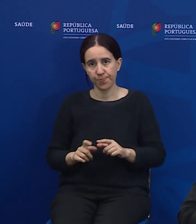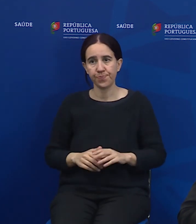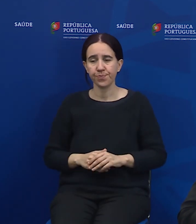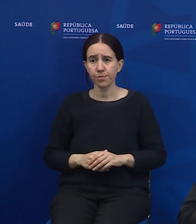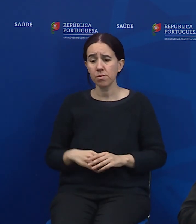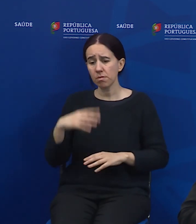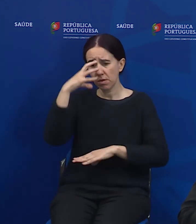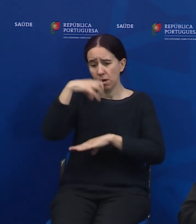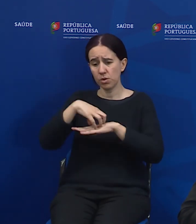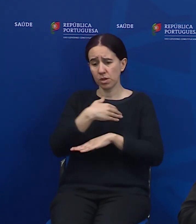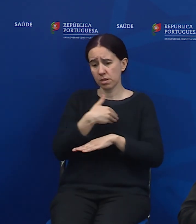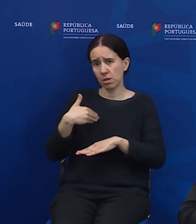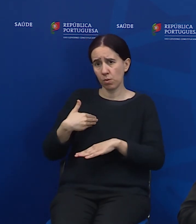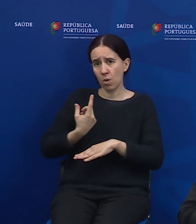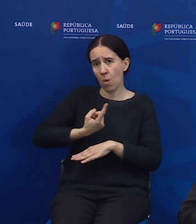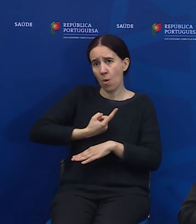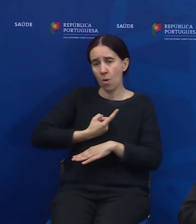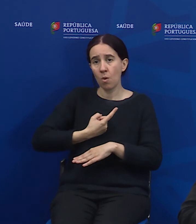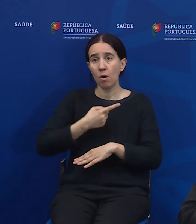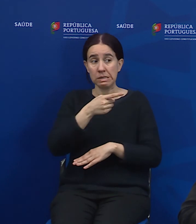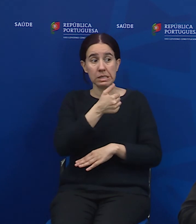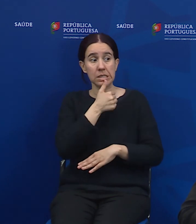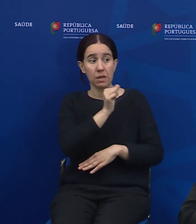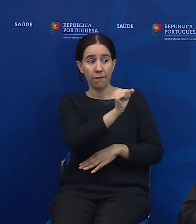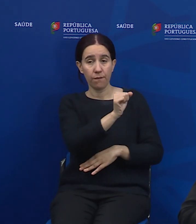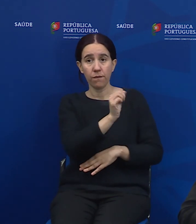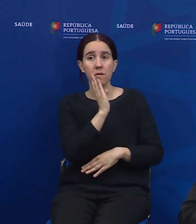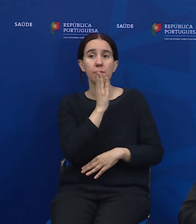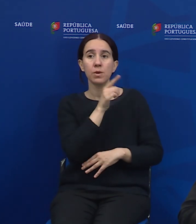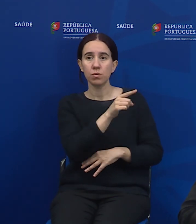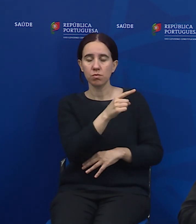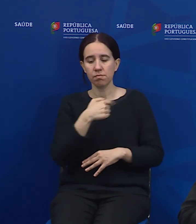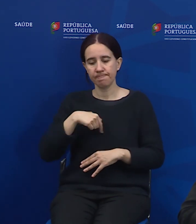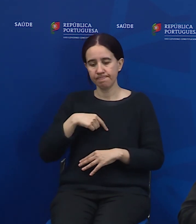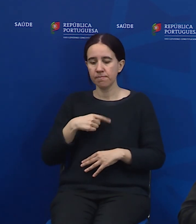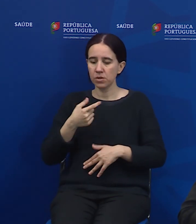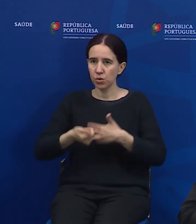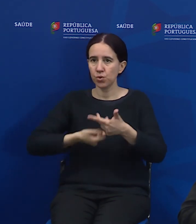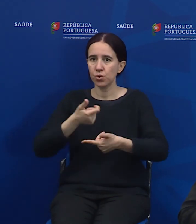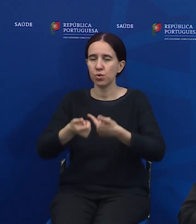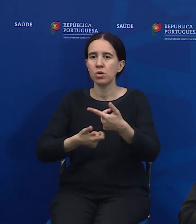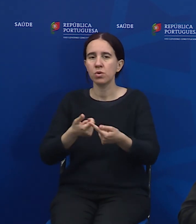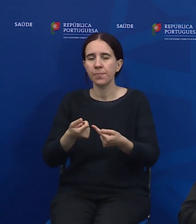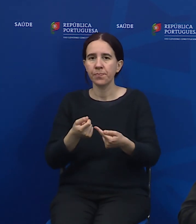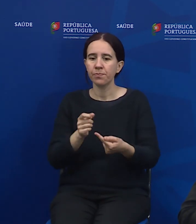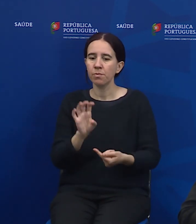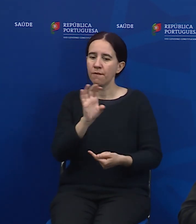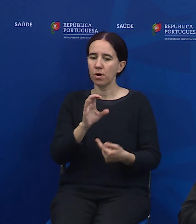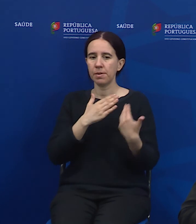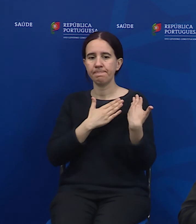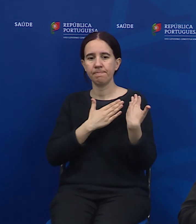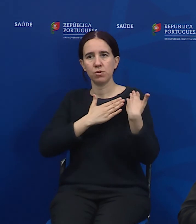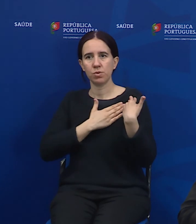ao ministério da saúde com tirar em função dessas decisões fazer paulatinamente de uma forma